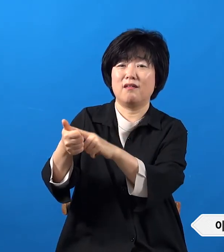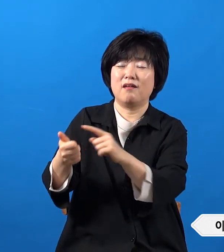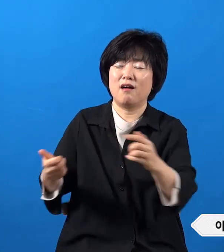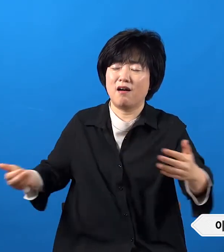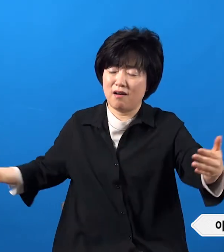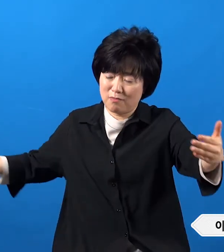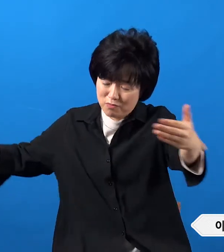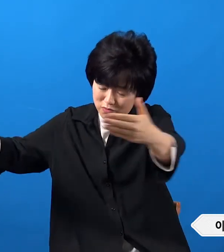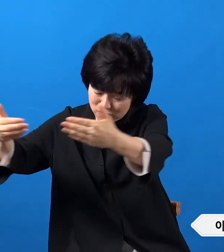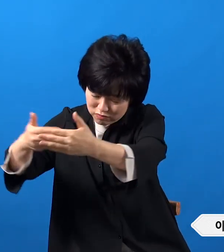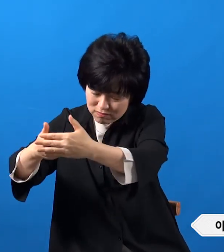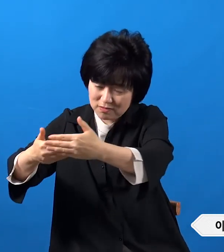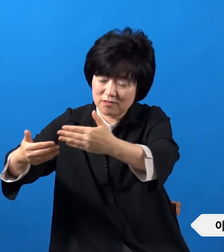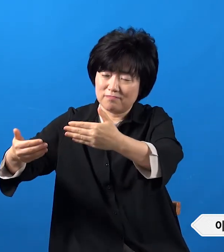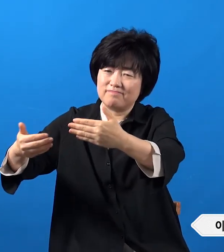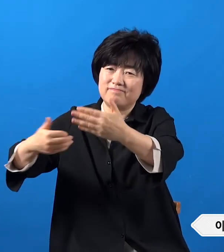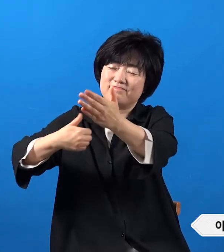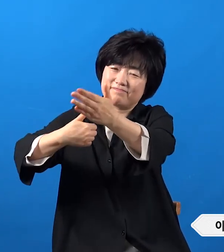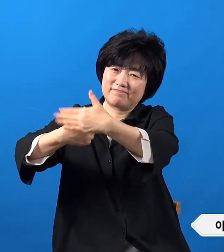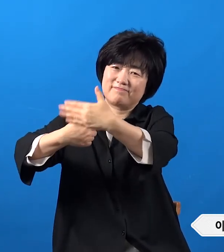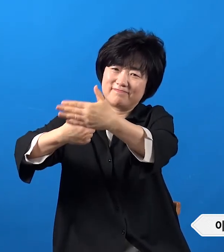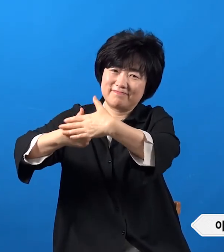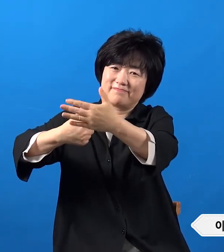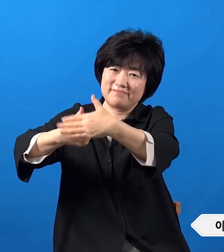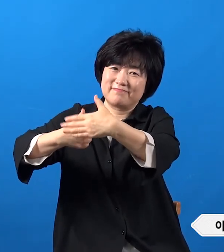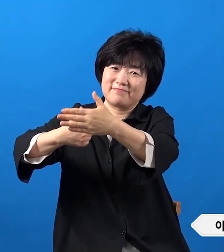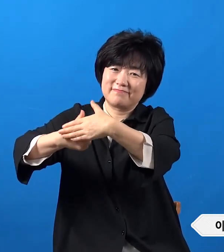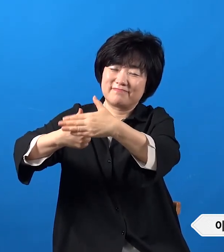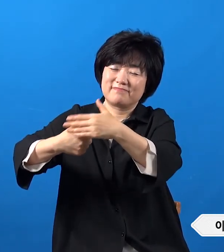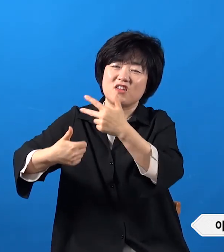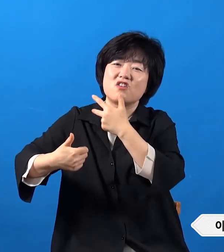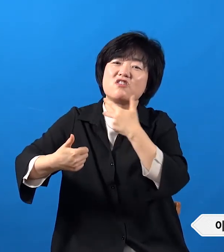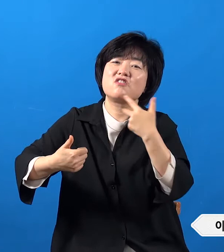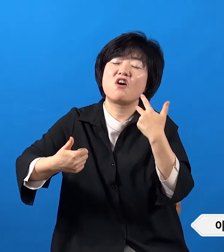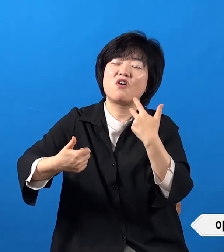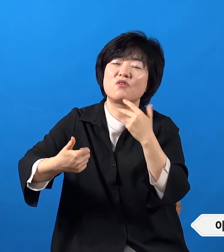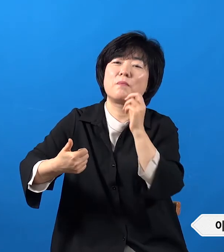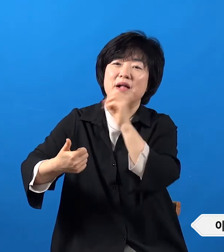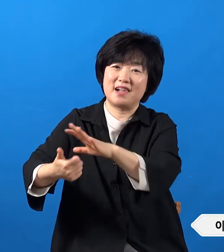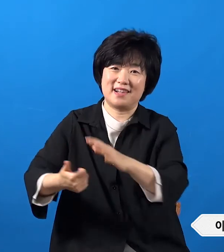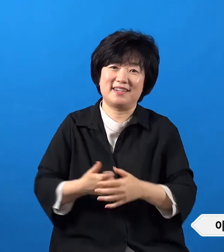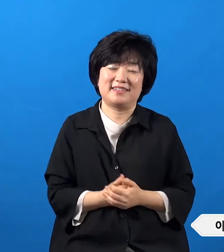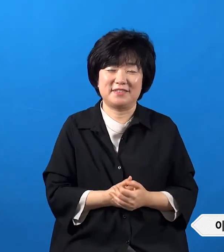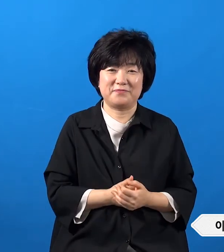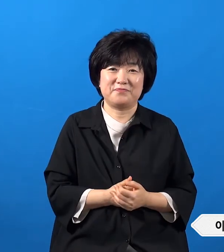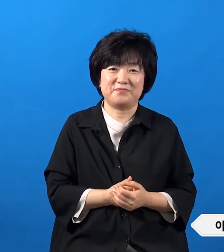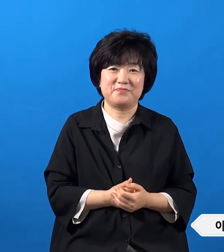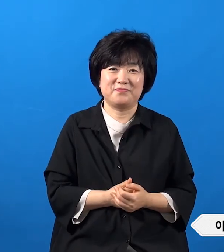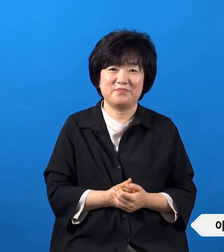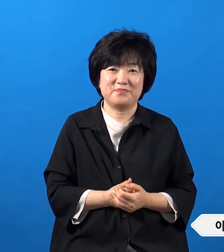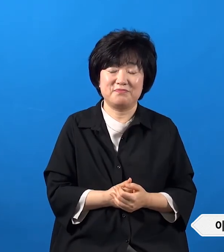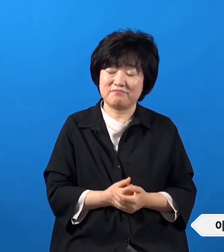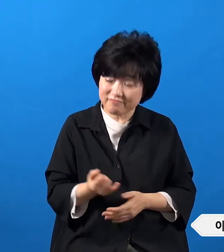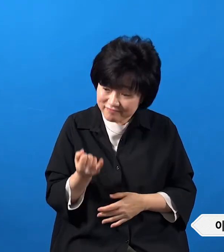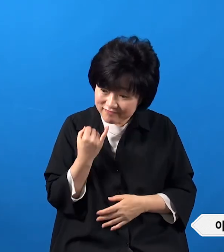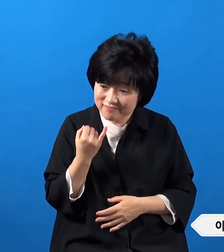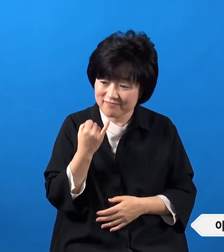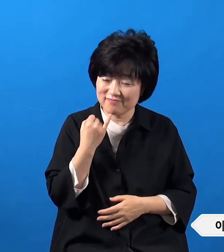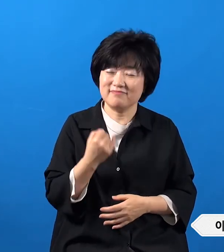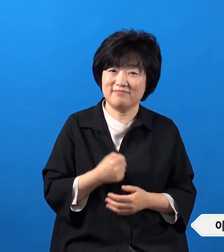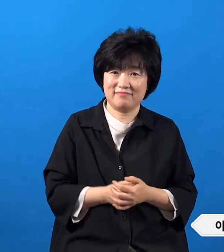포옹하면서 등을 두드리면서 영어로 3마디 말을 주었다고 합니다. It's all